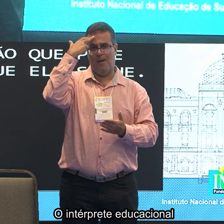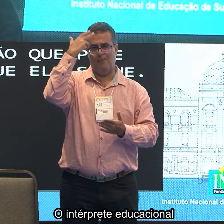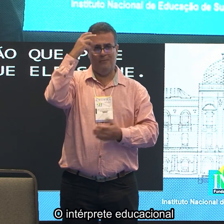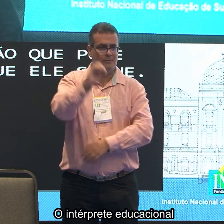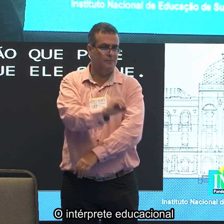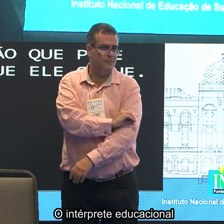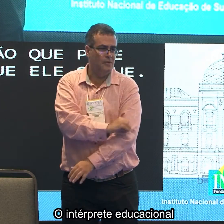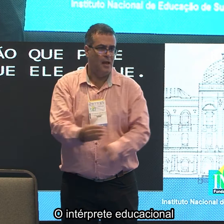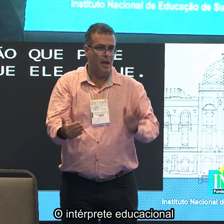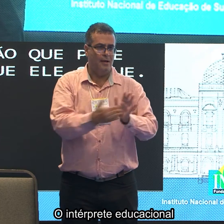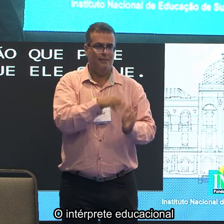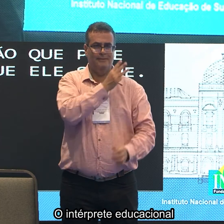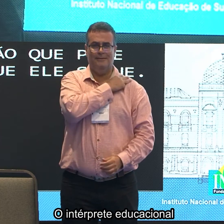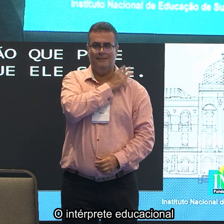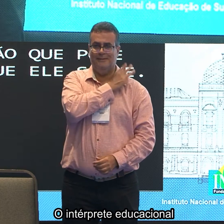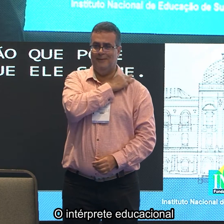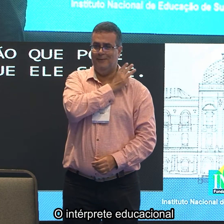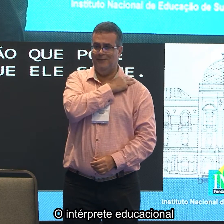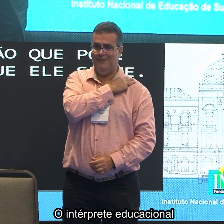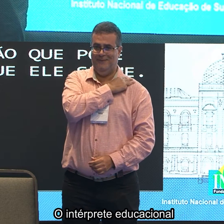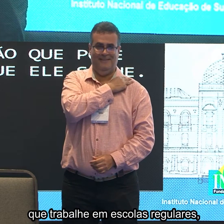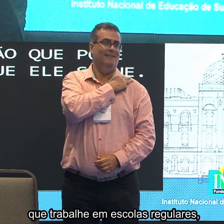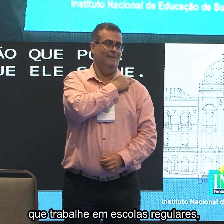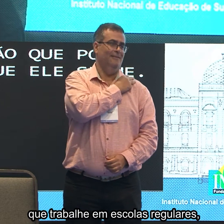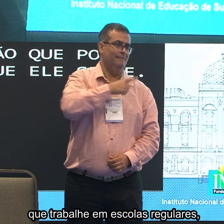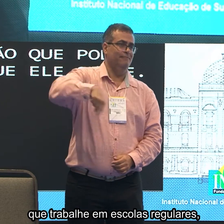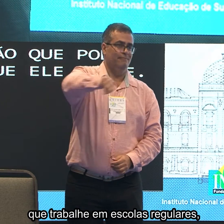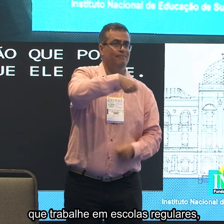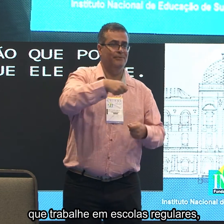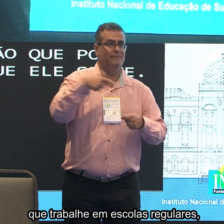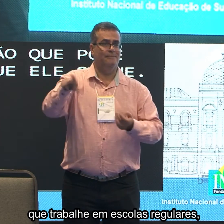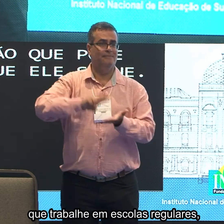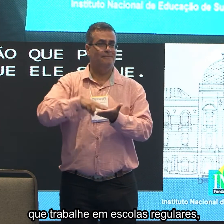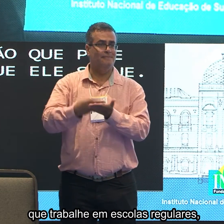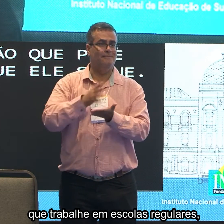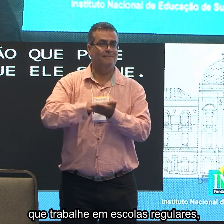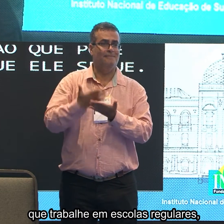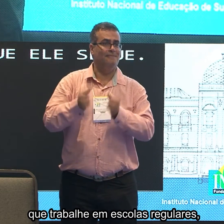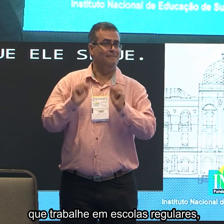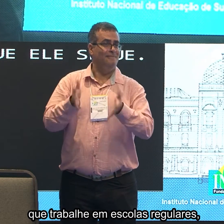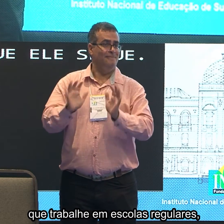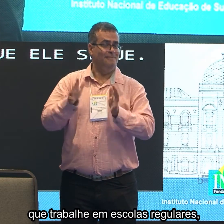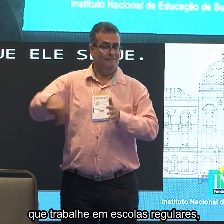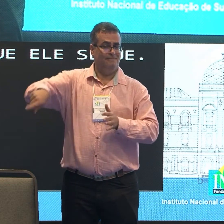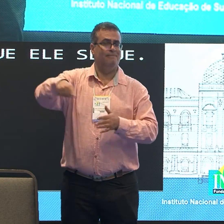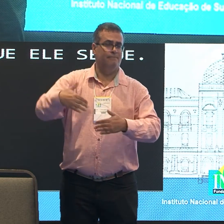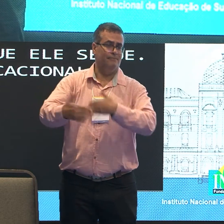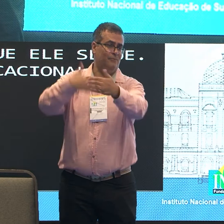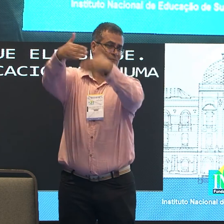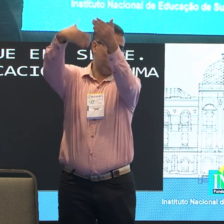E o intérprete educacional, né, numa escola que trabalha em escolas regulares,